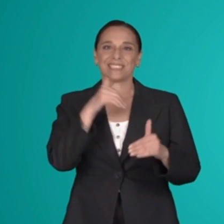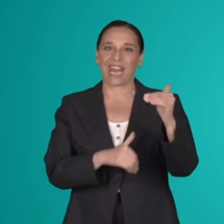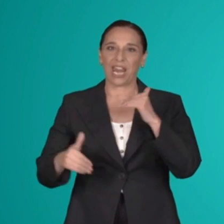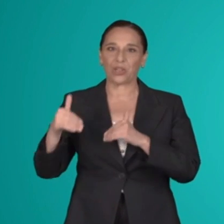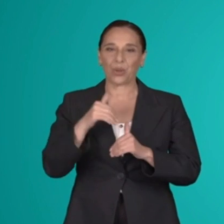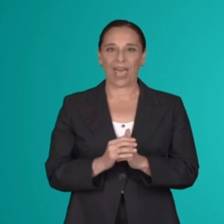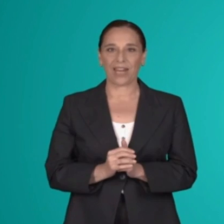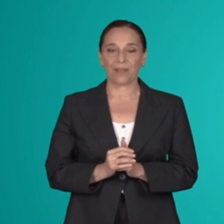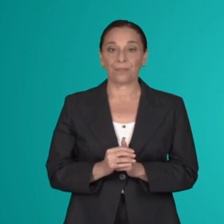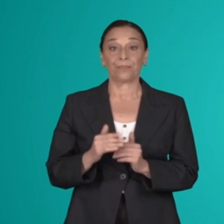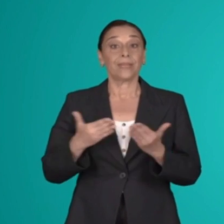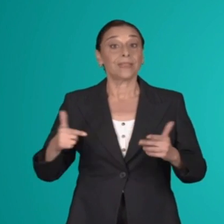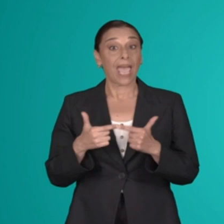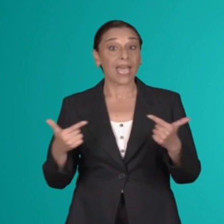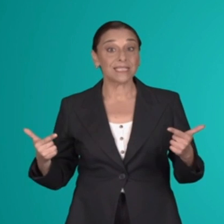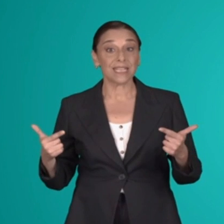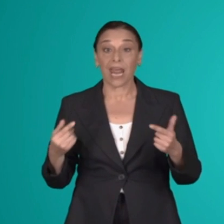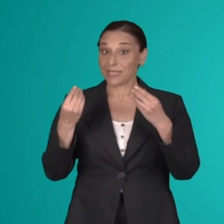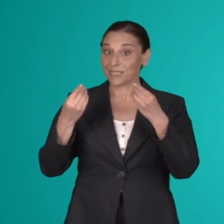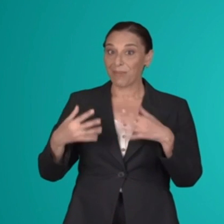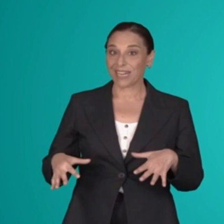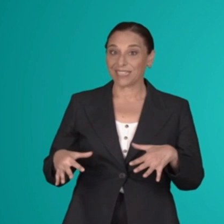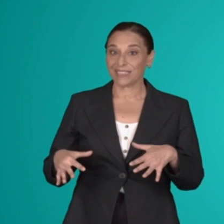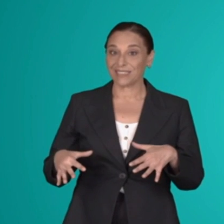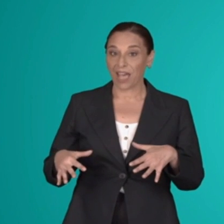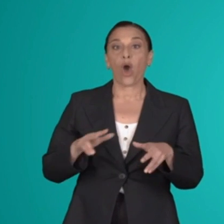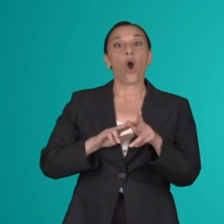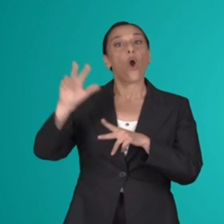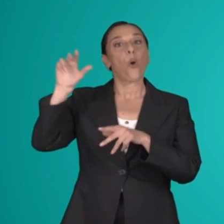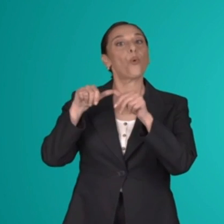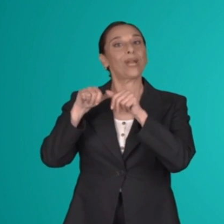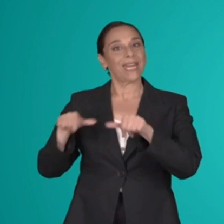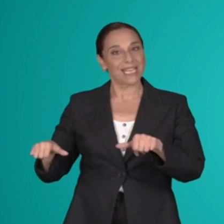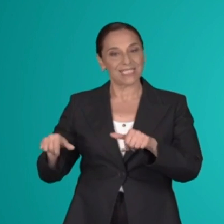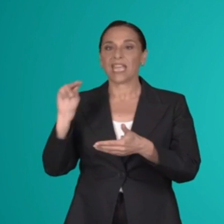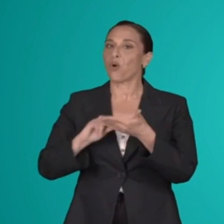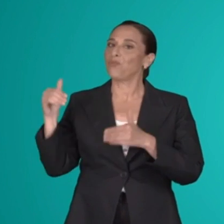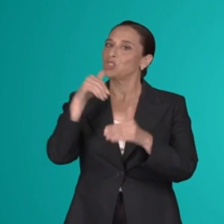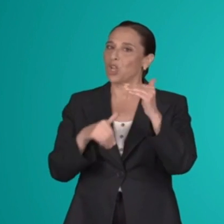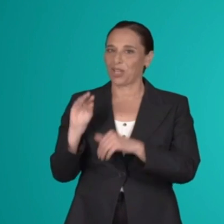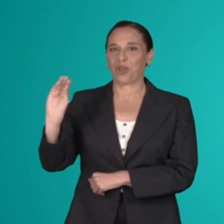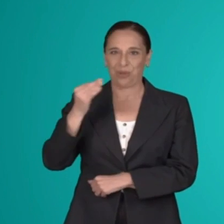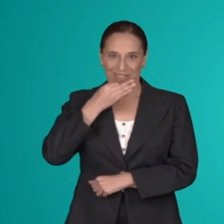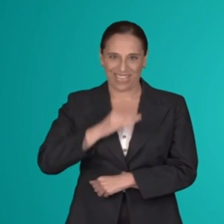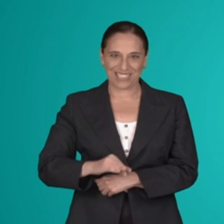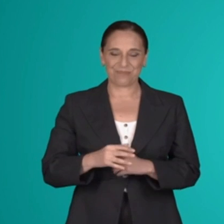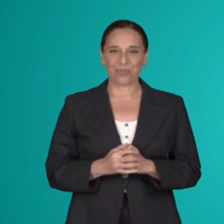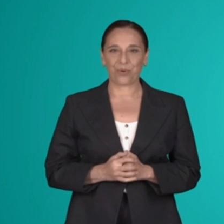elettorale. Chi non ha la tessera o l'ha smarrita può richiederla all'ufficio elettorale del comune di residenza.